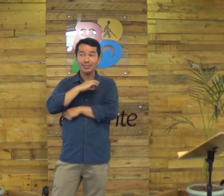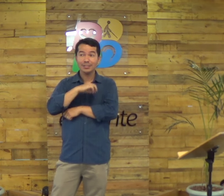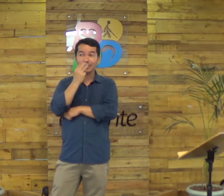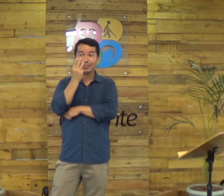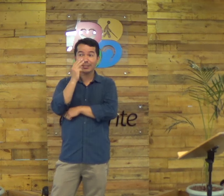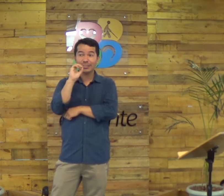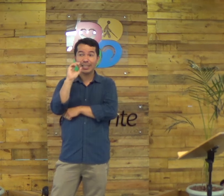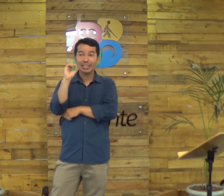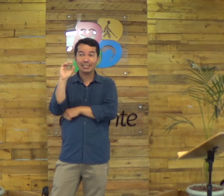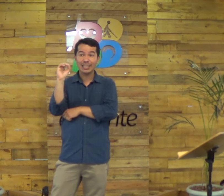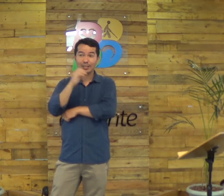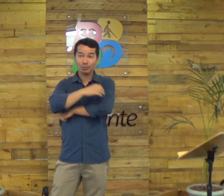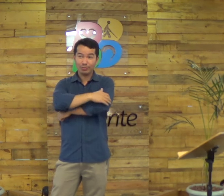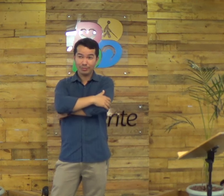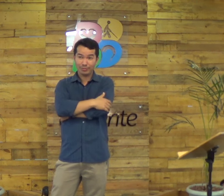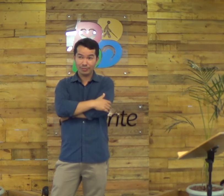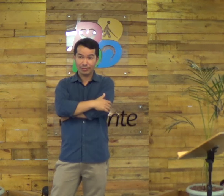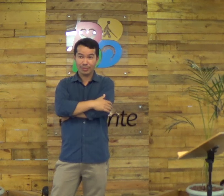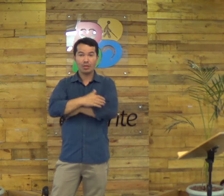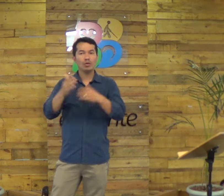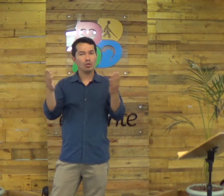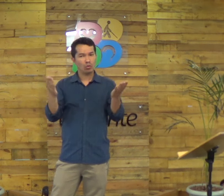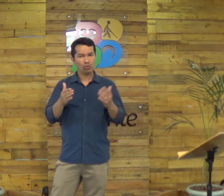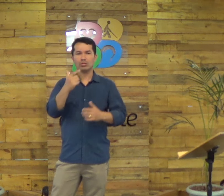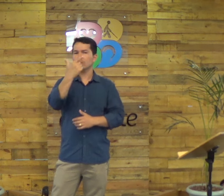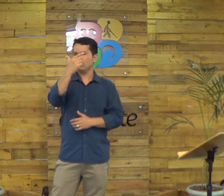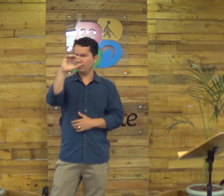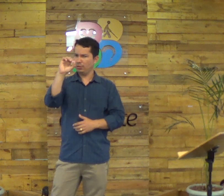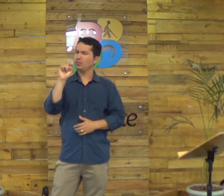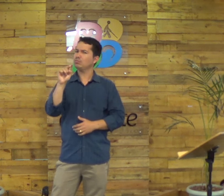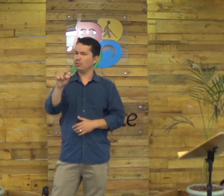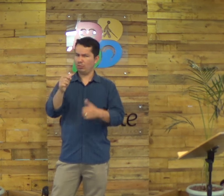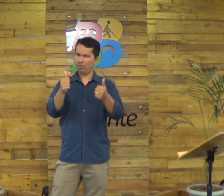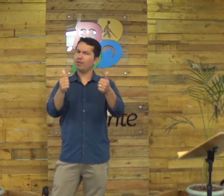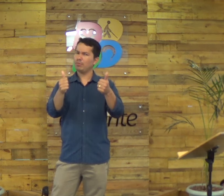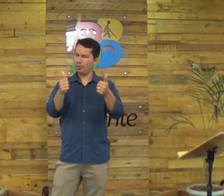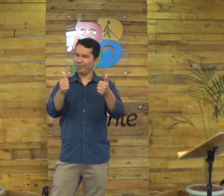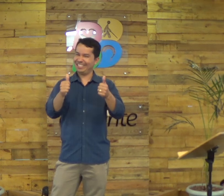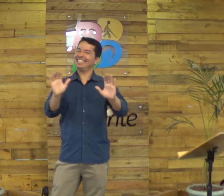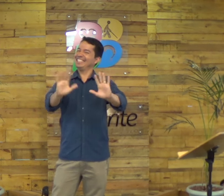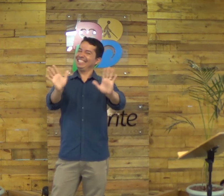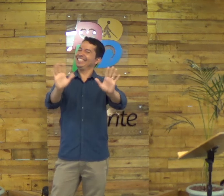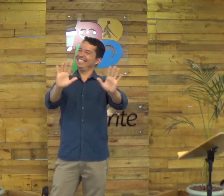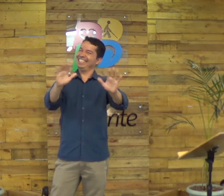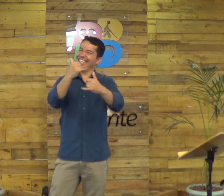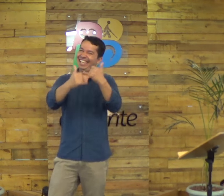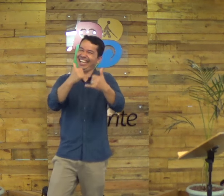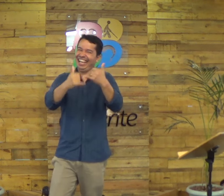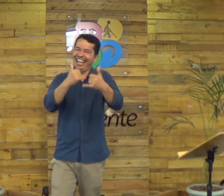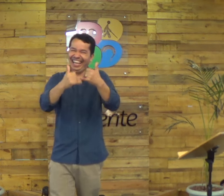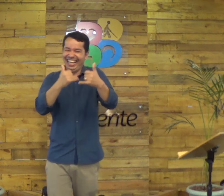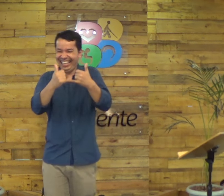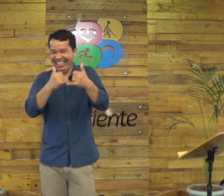oito meses, recebendo trezentos reais, hoje eu e metio, brincadeira,